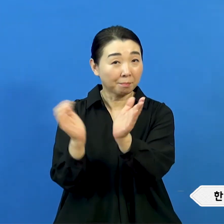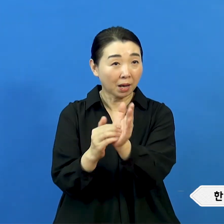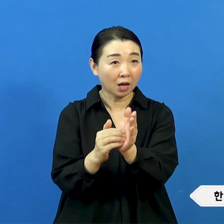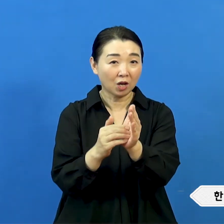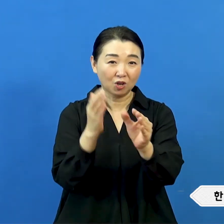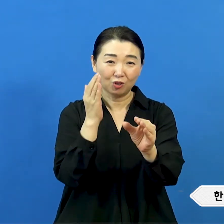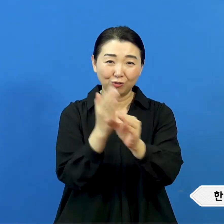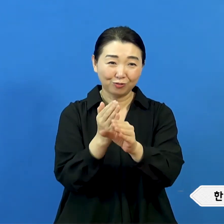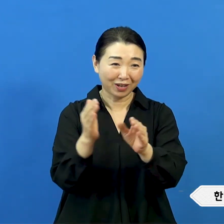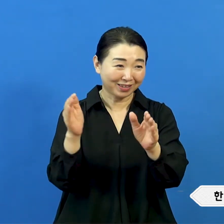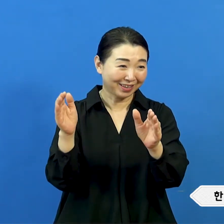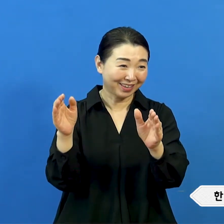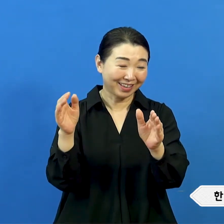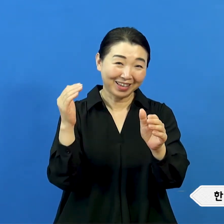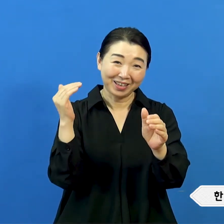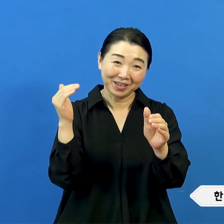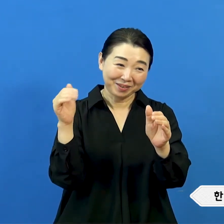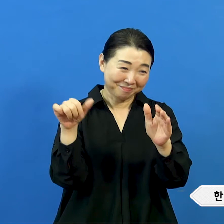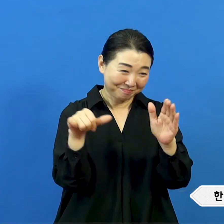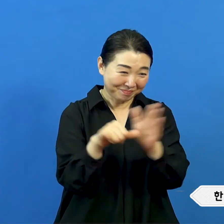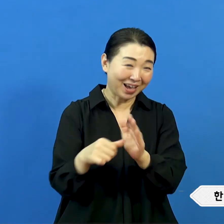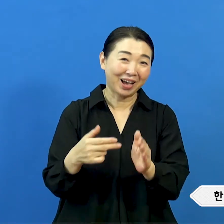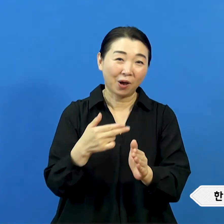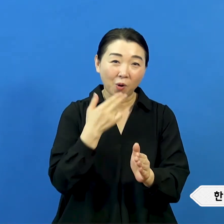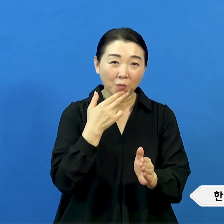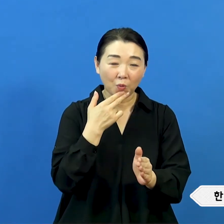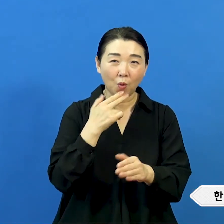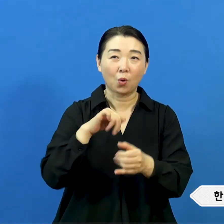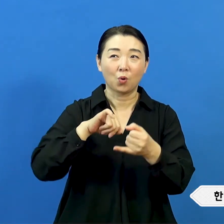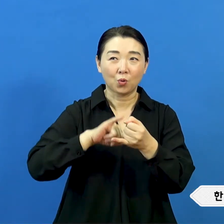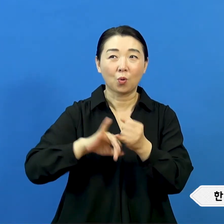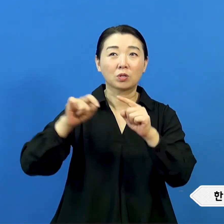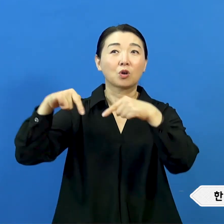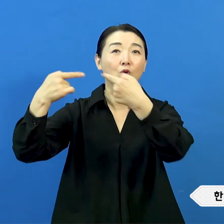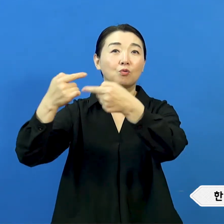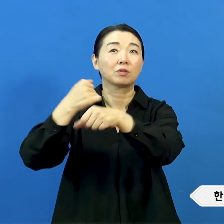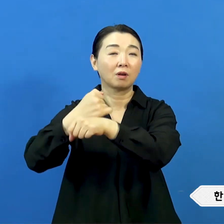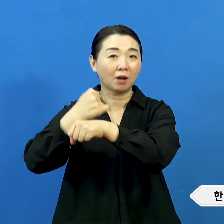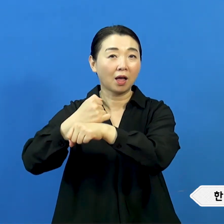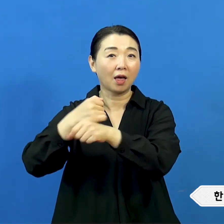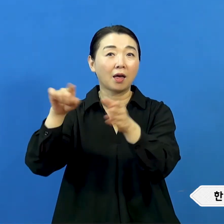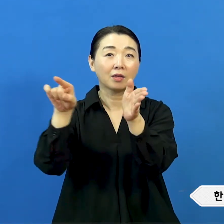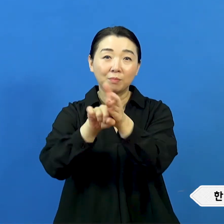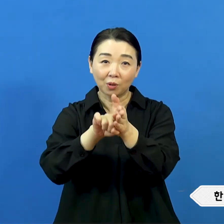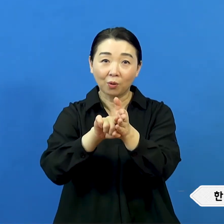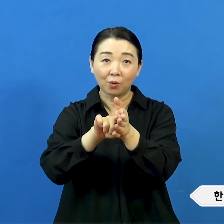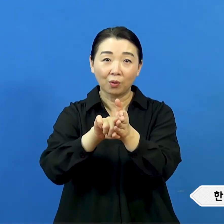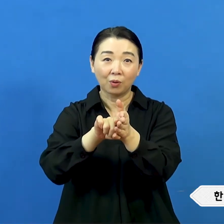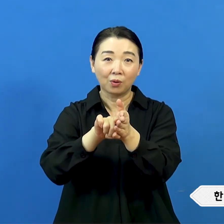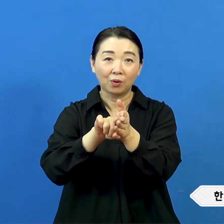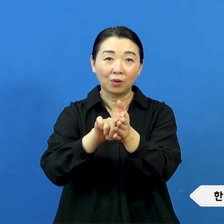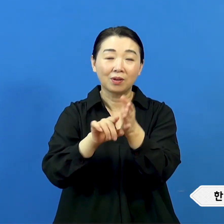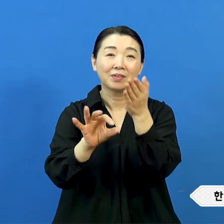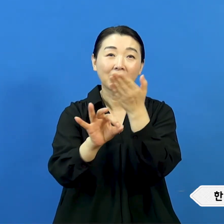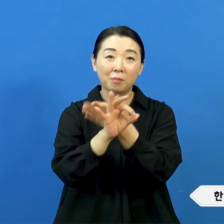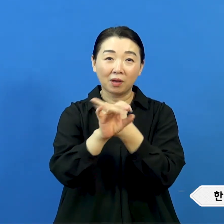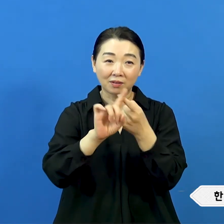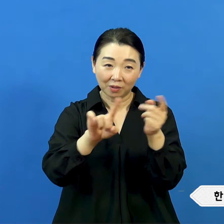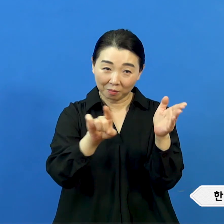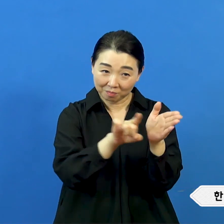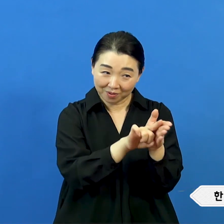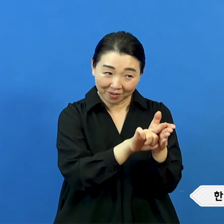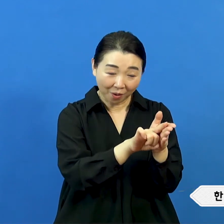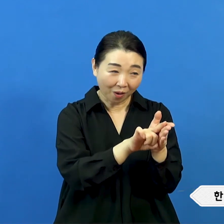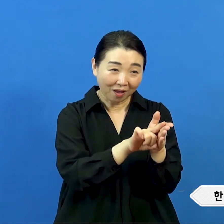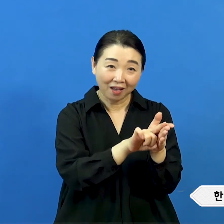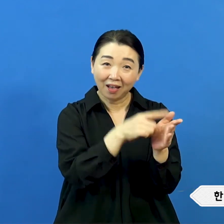도중에 탈락하지 않고 반드시 천국에 들어가게 되어 있다. 그것을 믿는다면 그렇게 믿을 수 있는